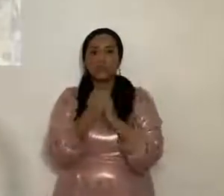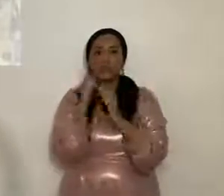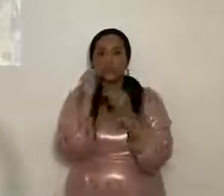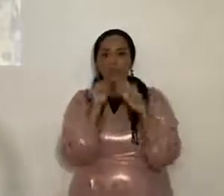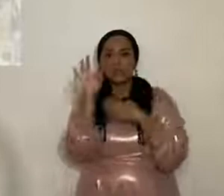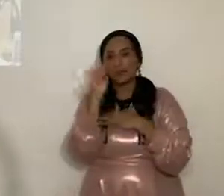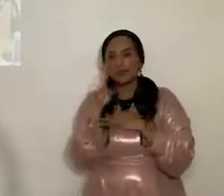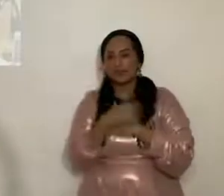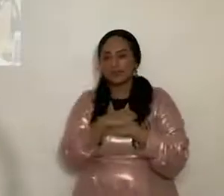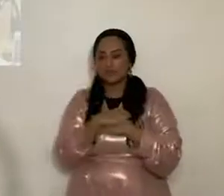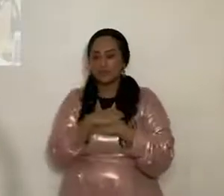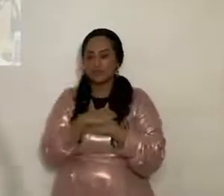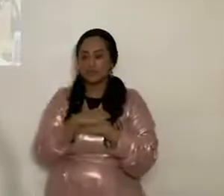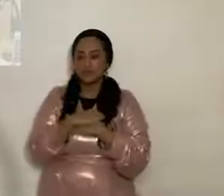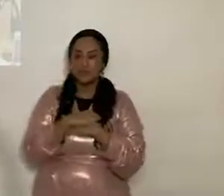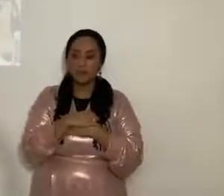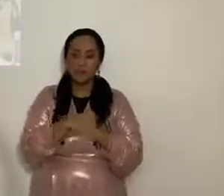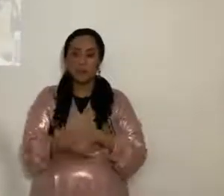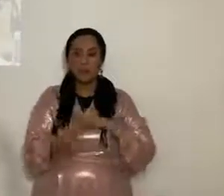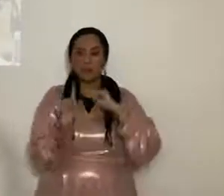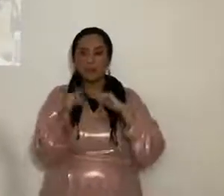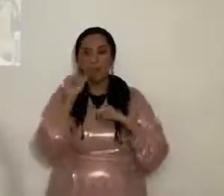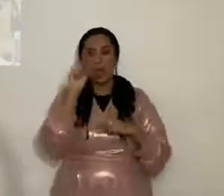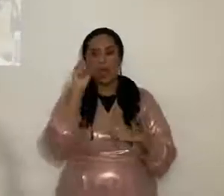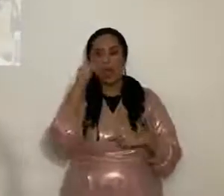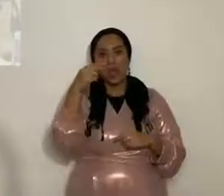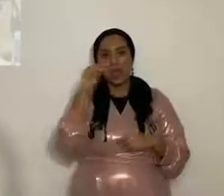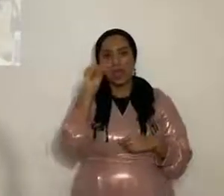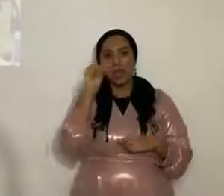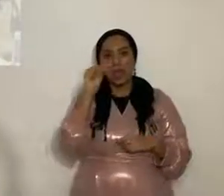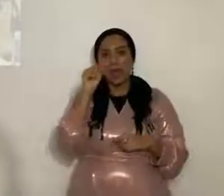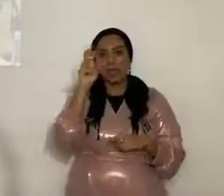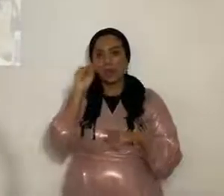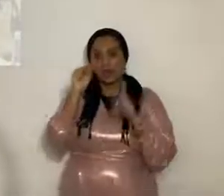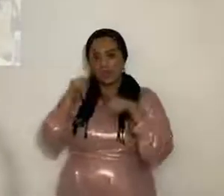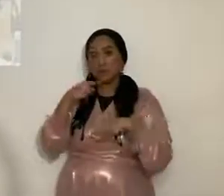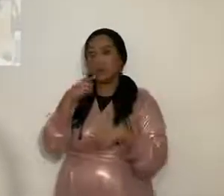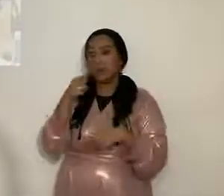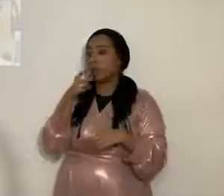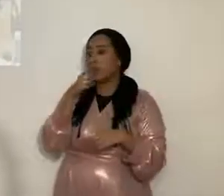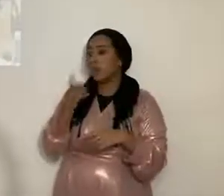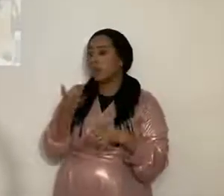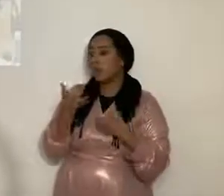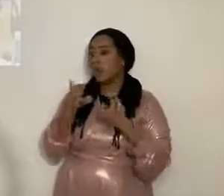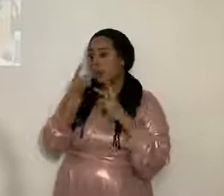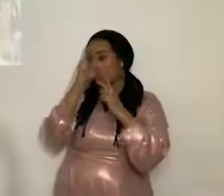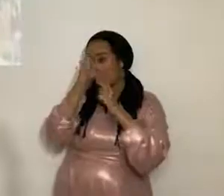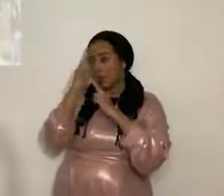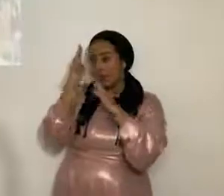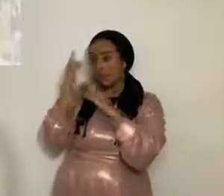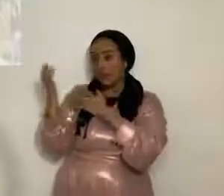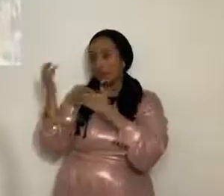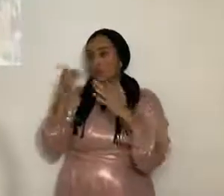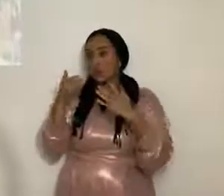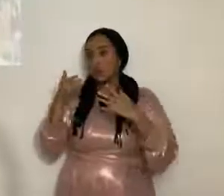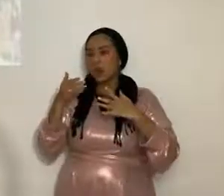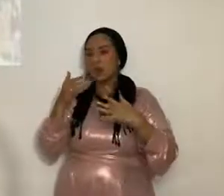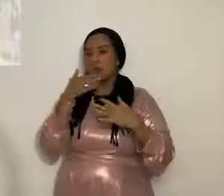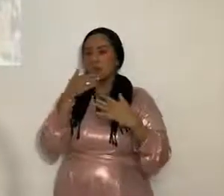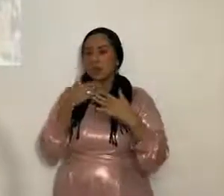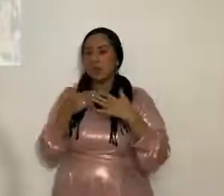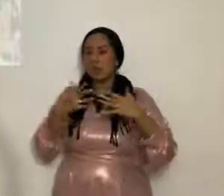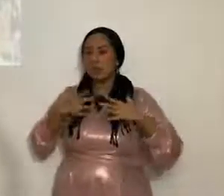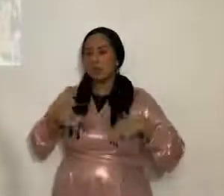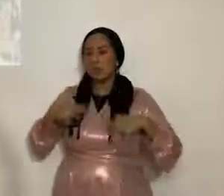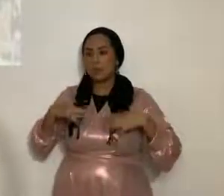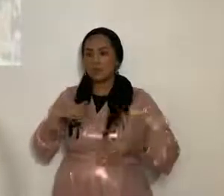7. Y respondió Amán al rey: para el varón cuya honra desea el rey, traigan el vestido real del